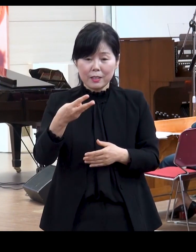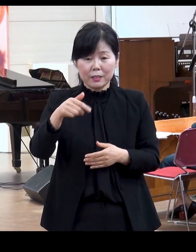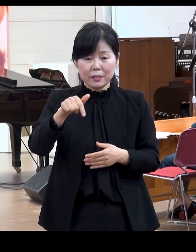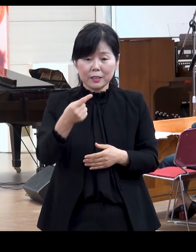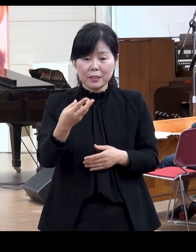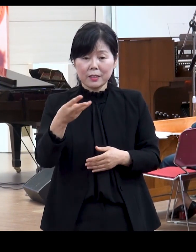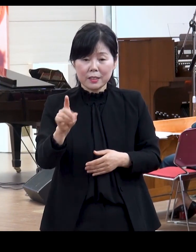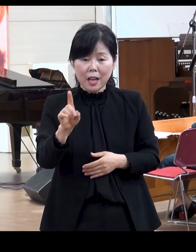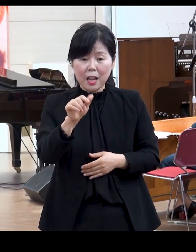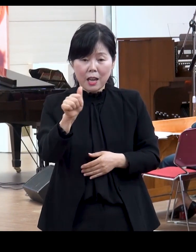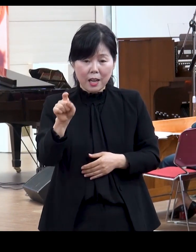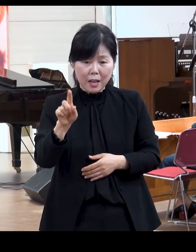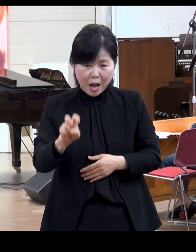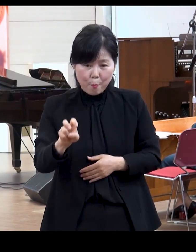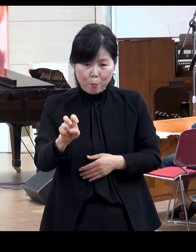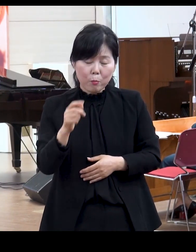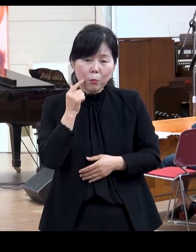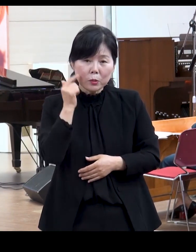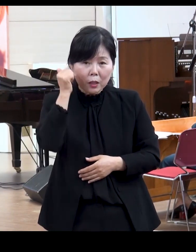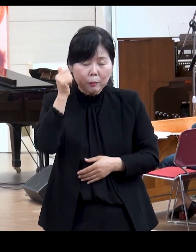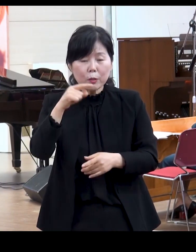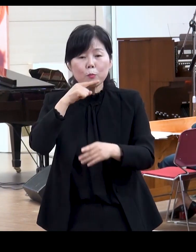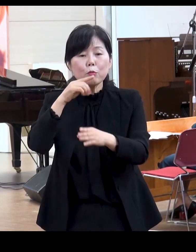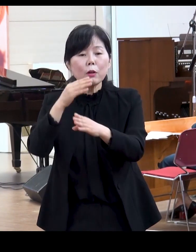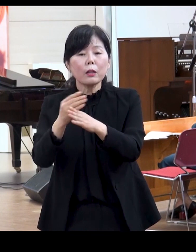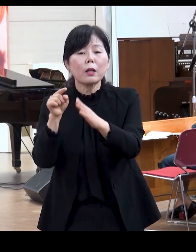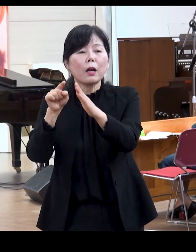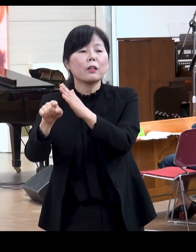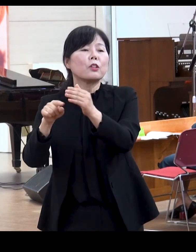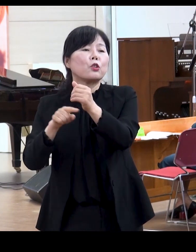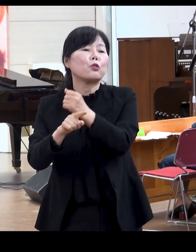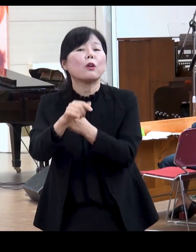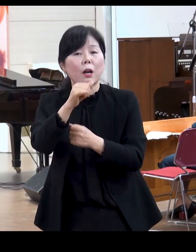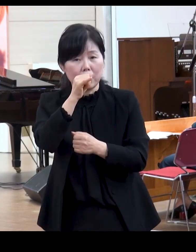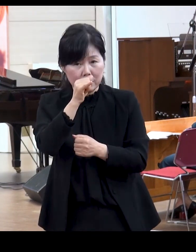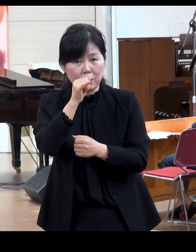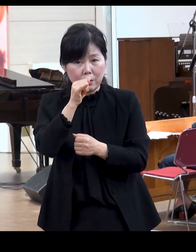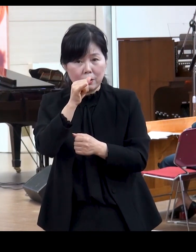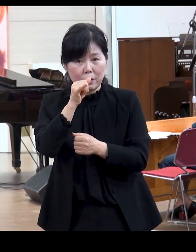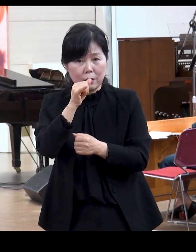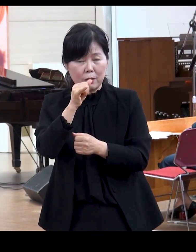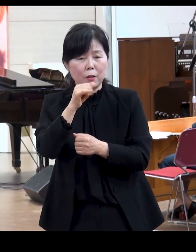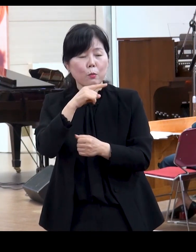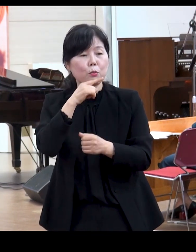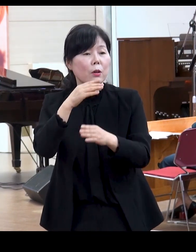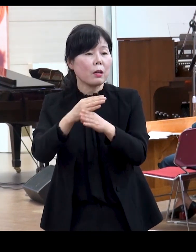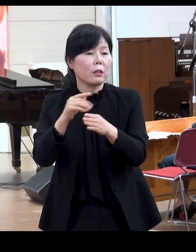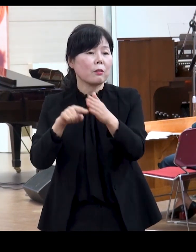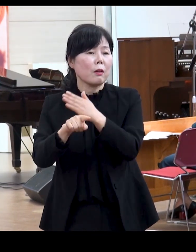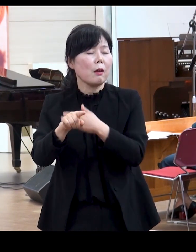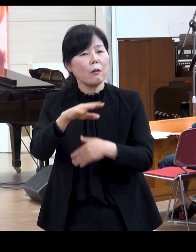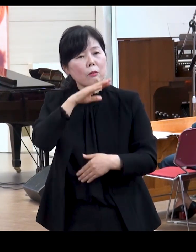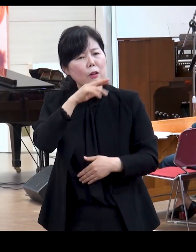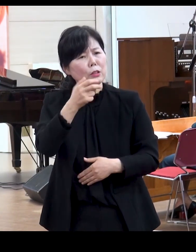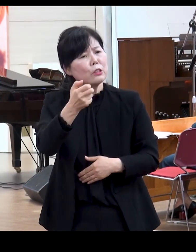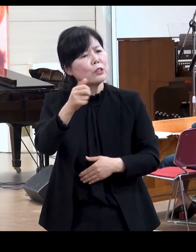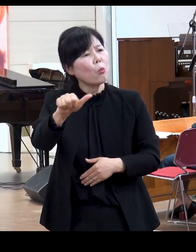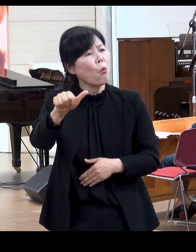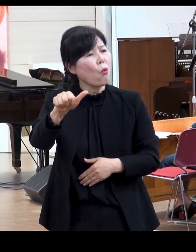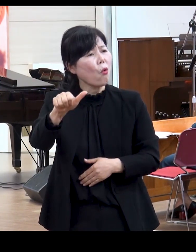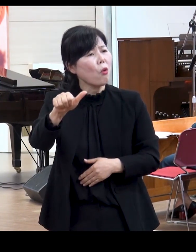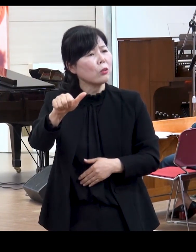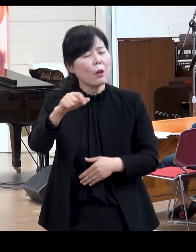그레함 목사님이 왜 노년에 북한을 갔느냐 하는 거죠. 그때 빌리 그레함 목사님 나이가 75세 정도